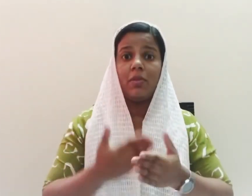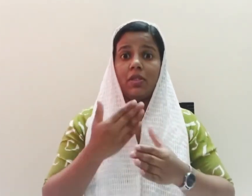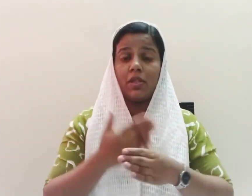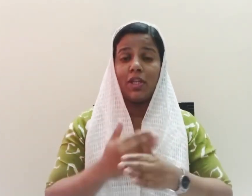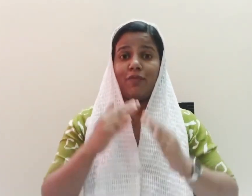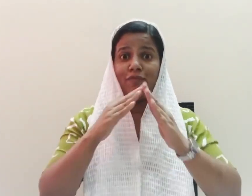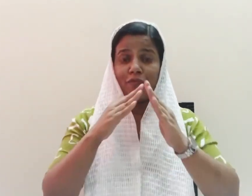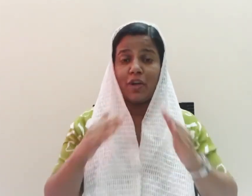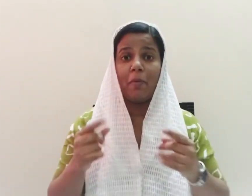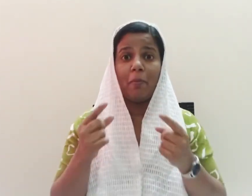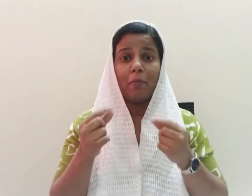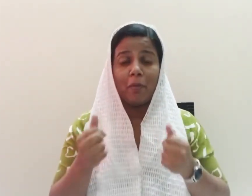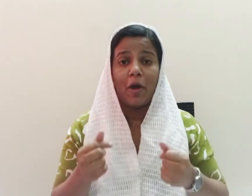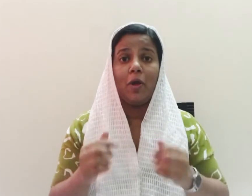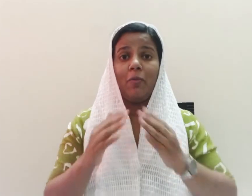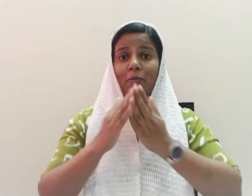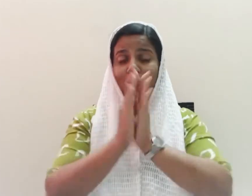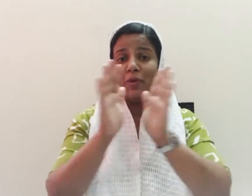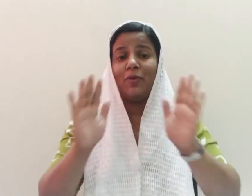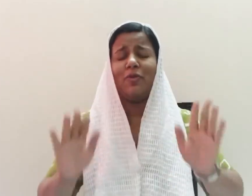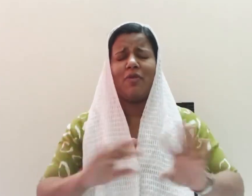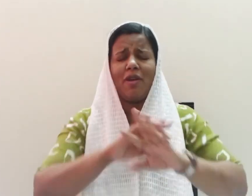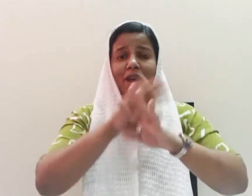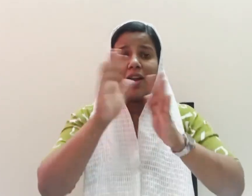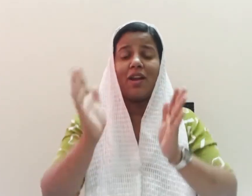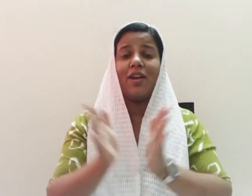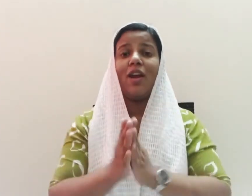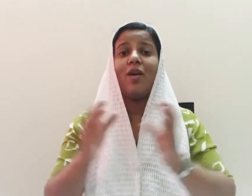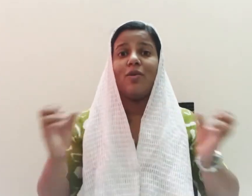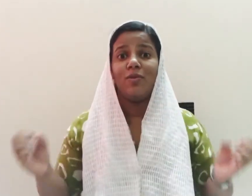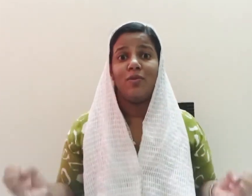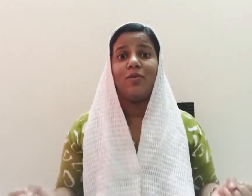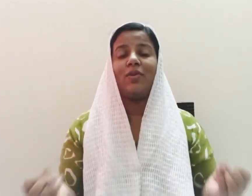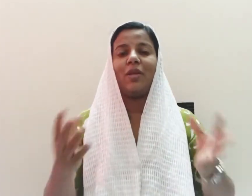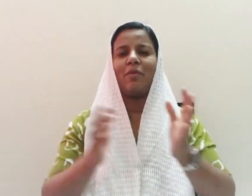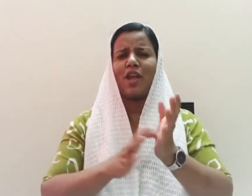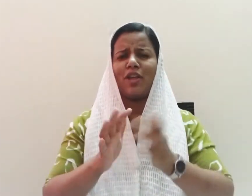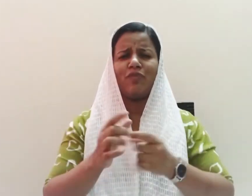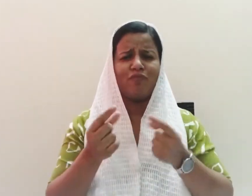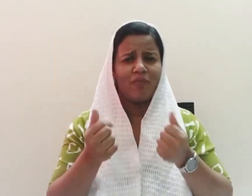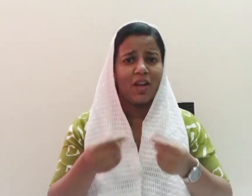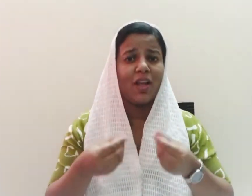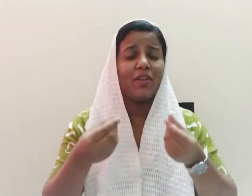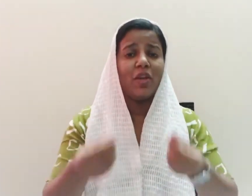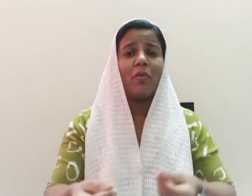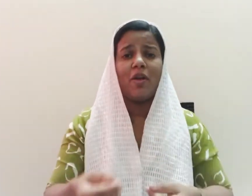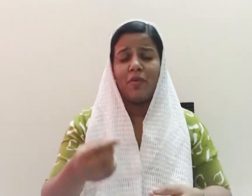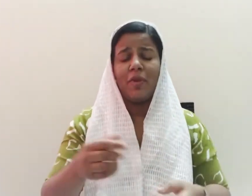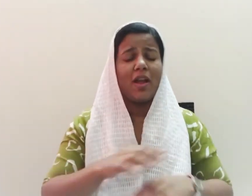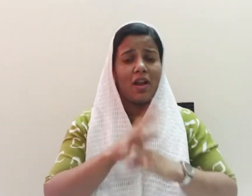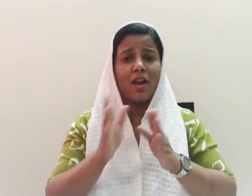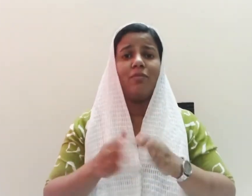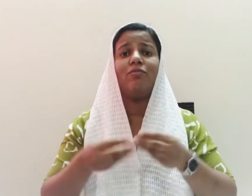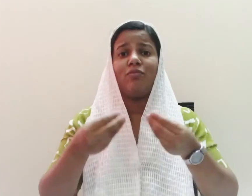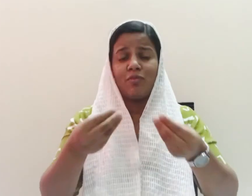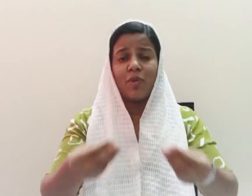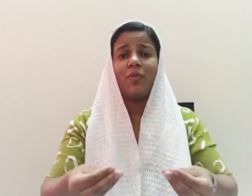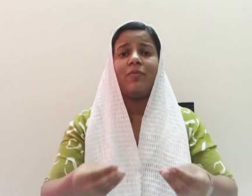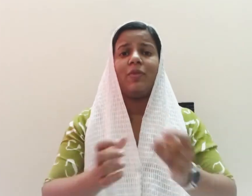ചെയ്യുന്നവൻ്റെ ഭവനത്തിൽ മാനവും മഹത്വവും എല്ലാം ഉണ്ടാകും. അപ്പോൾ ദൈവം നിങ്ങളെ ആദരിക്കും, ദൈവം നിങ്ങളെ മാനിക്കും. അതുകൊണ്ട് പ്രിയപ്പെട്ടവരെ,